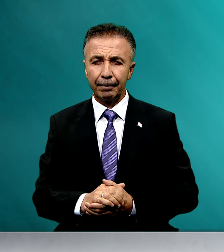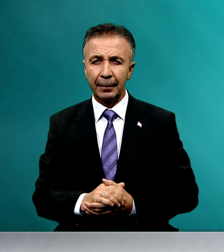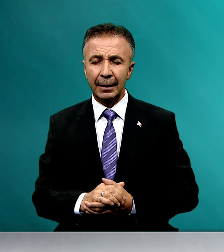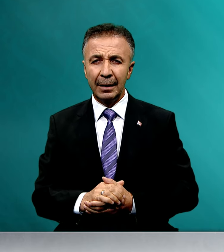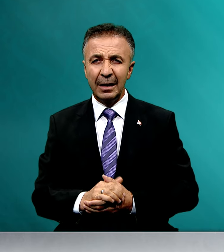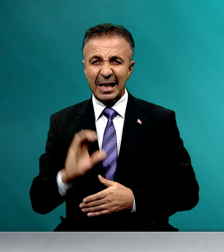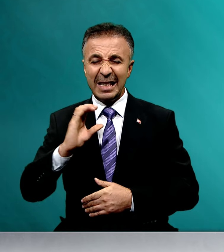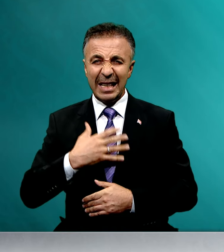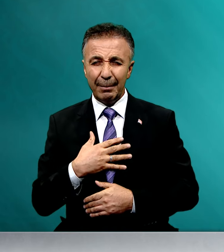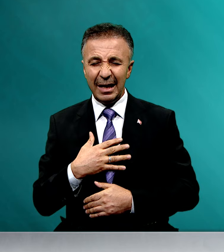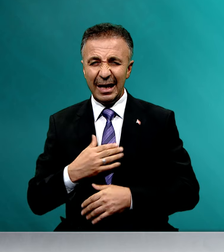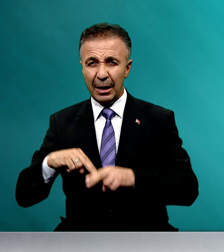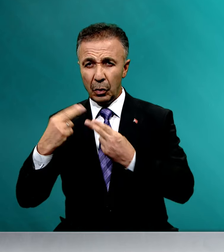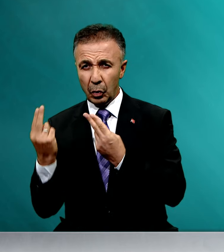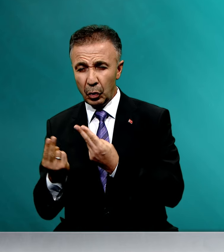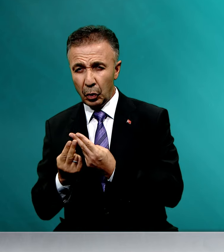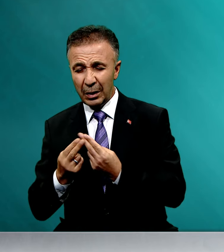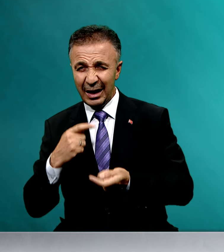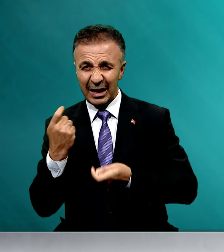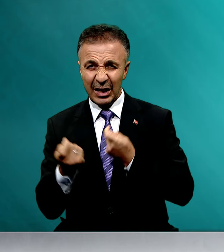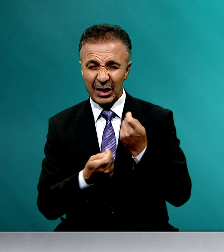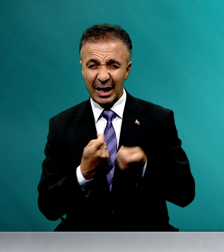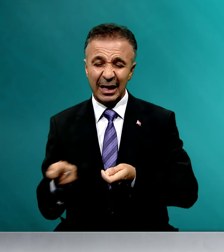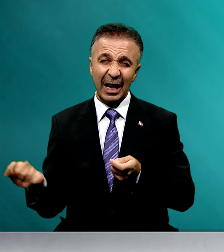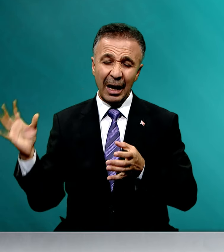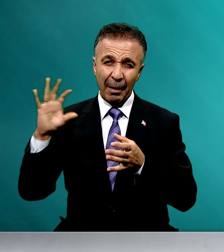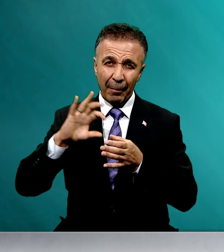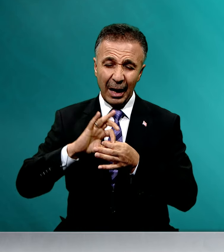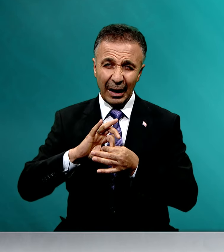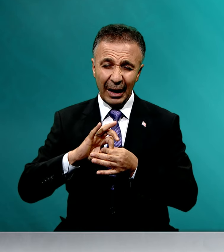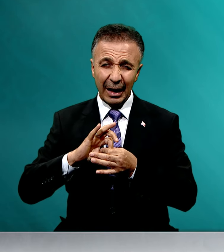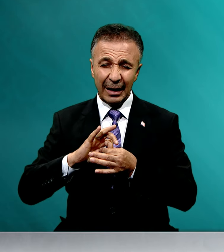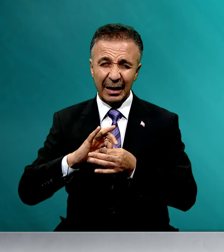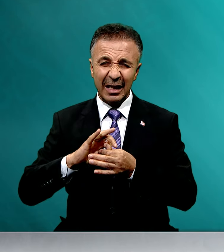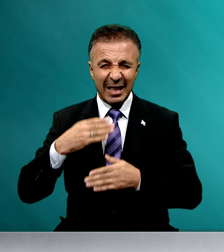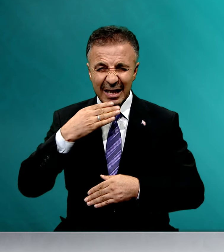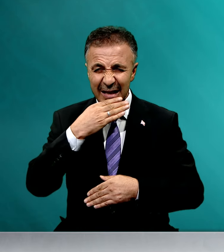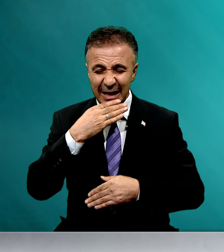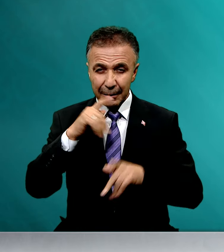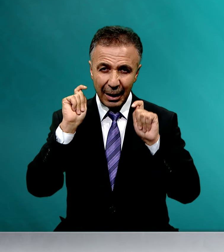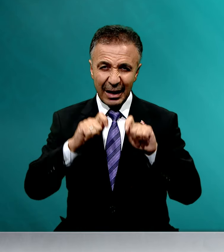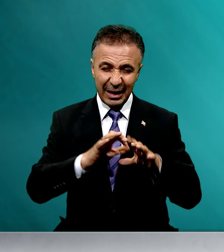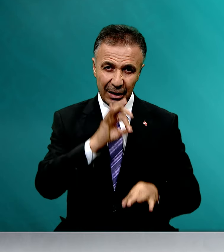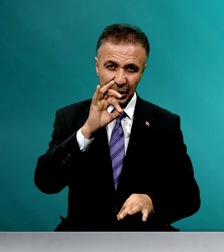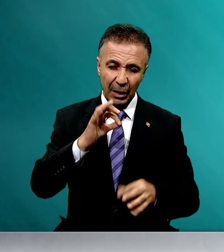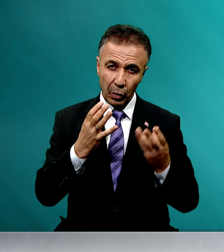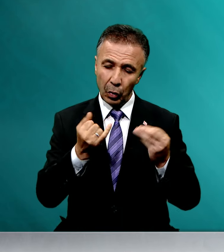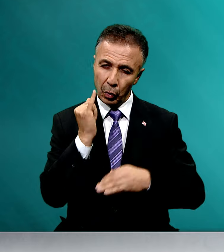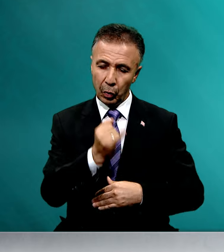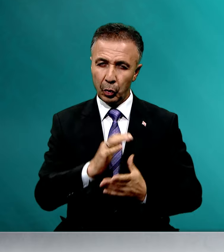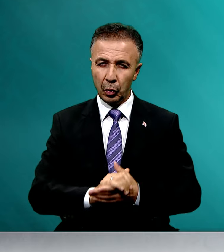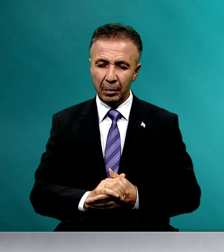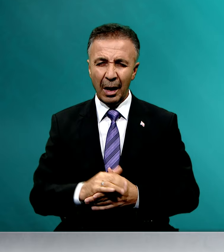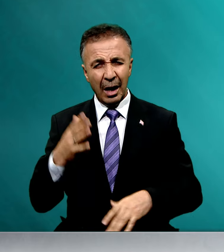Dini dünyaya alet ederek istismar eden insan ne kötüdür. Arzu ve